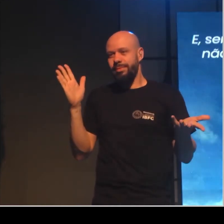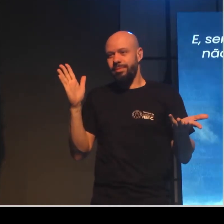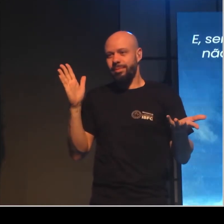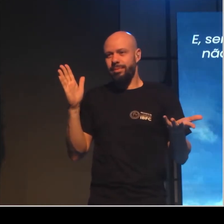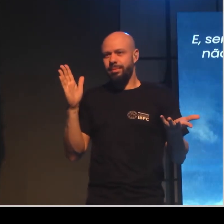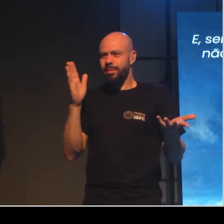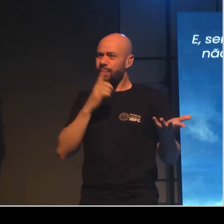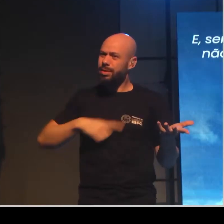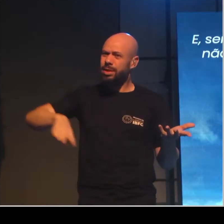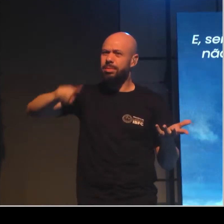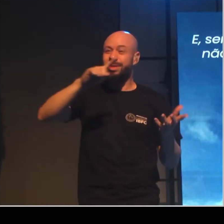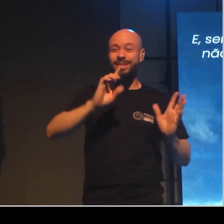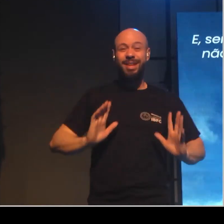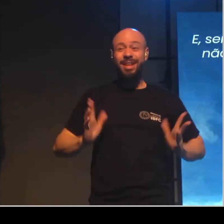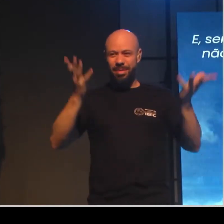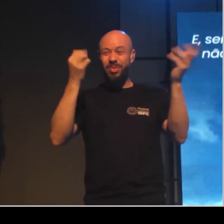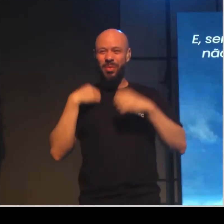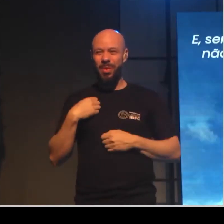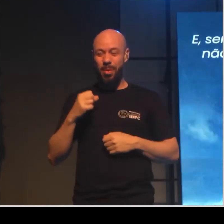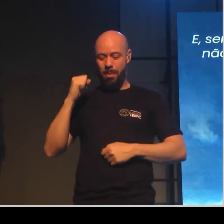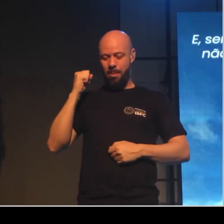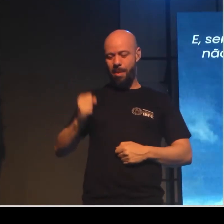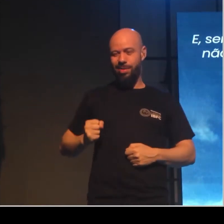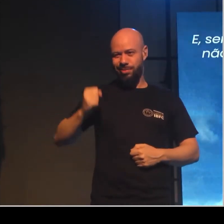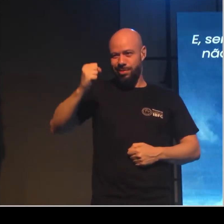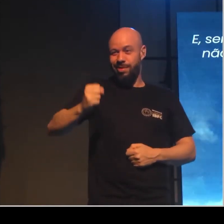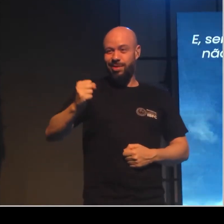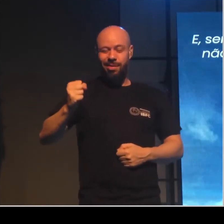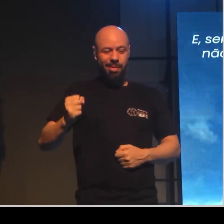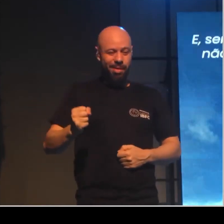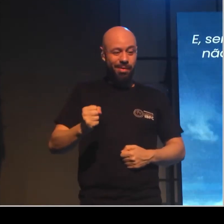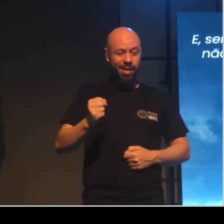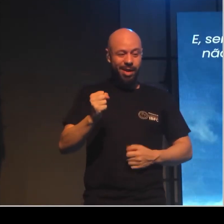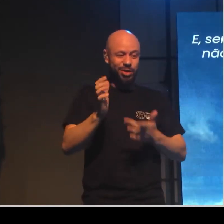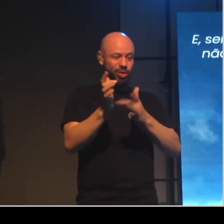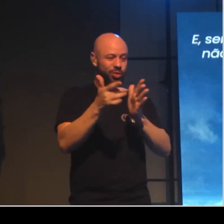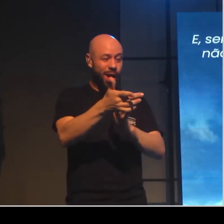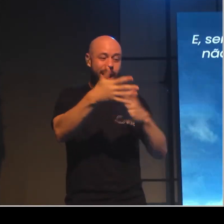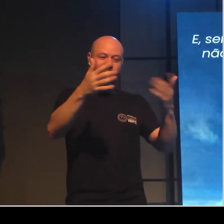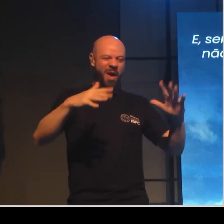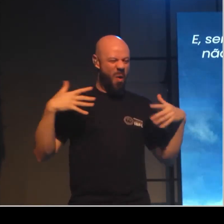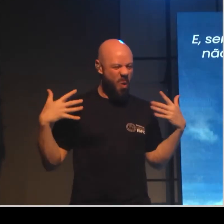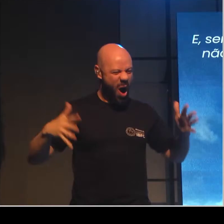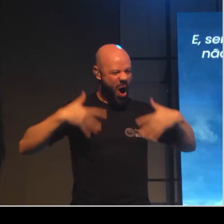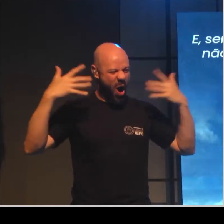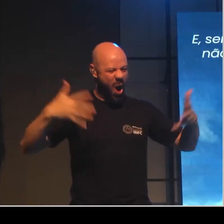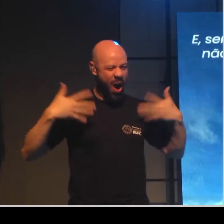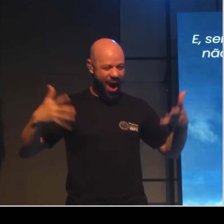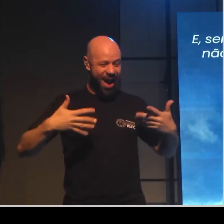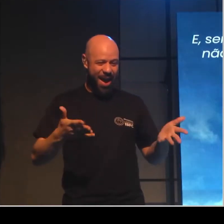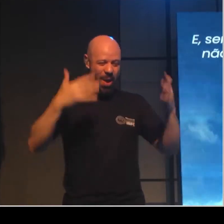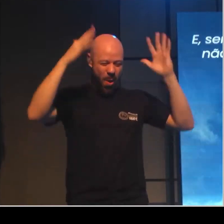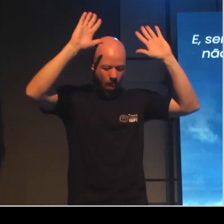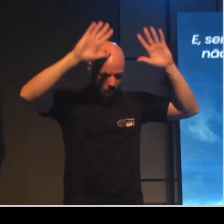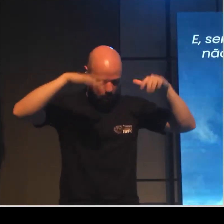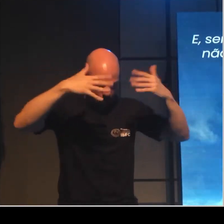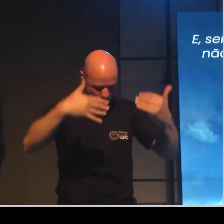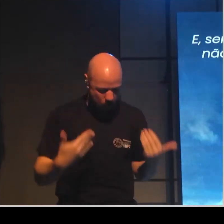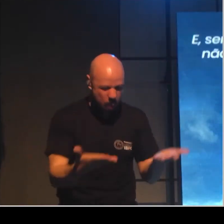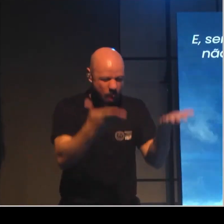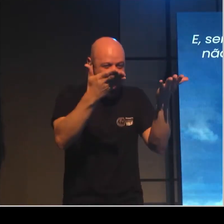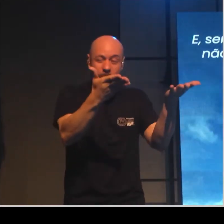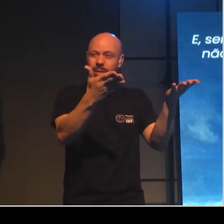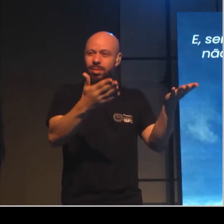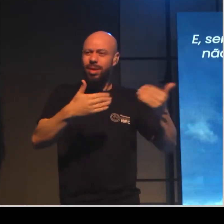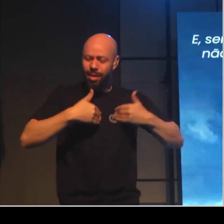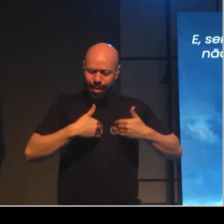de reclamar tanto. Você precisa comemorar mais, ter um coração mais grato, mais